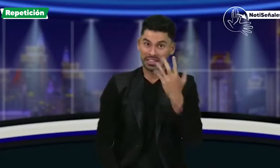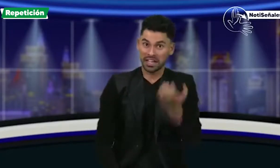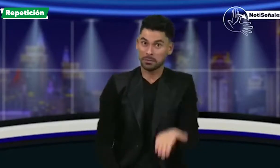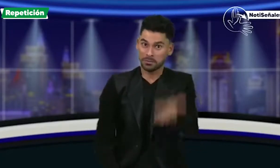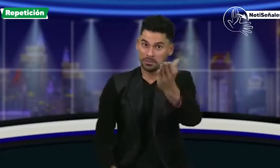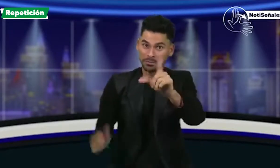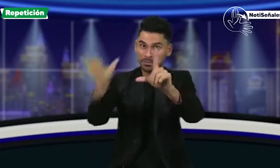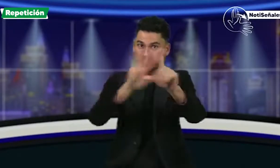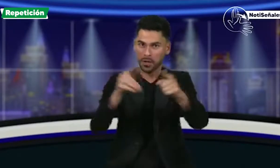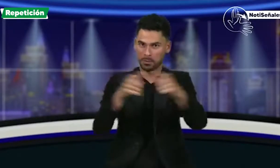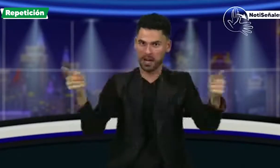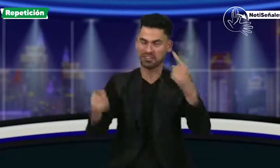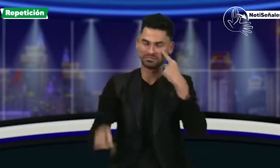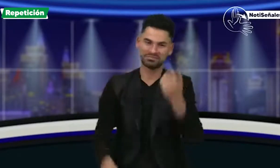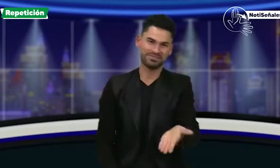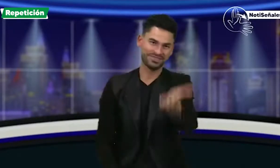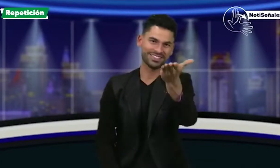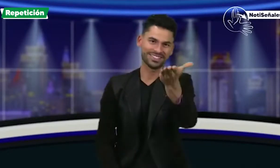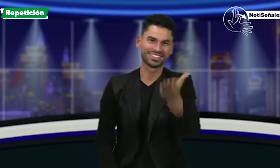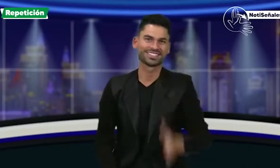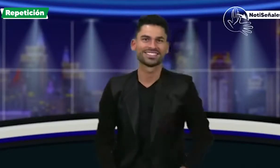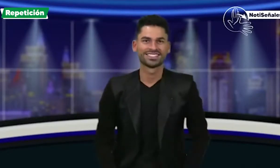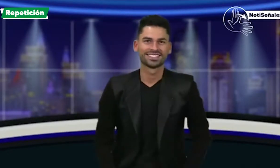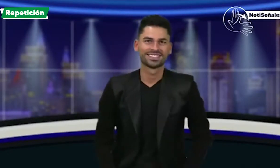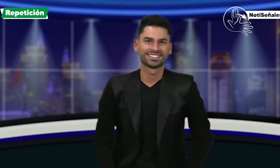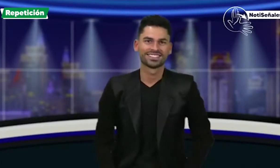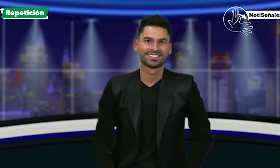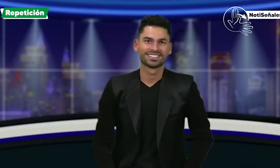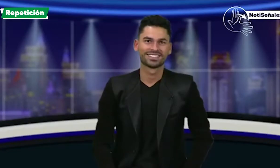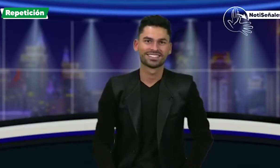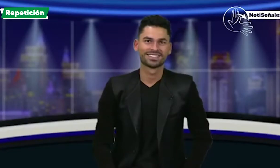Artículos Miremos Este Video Con